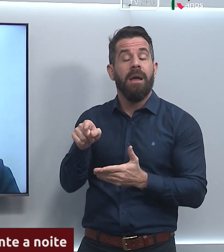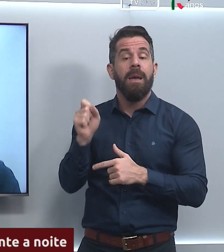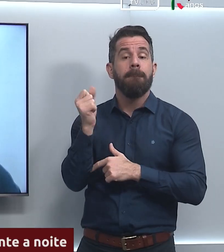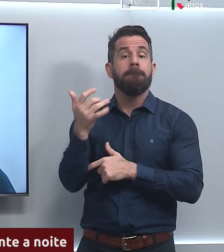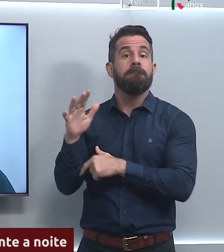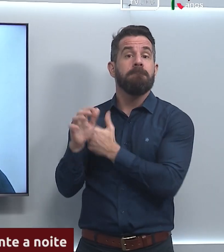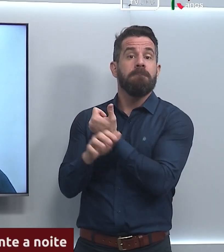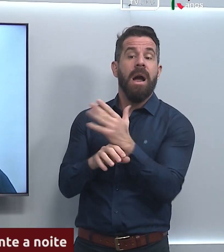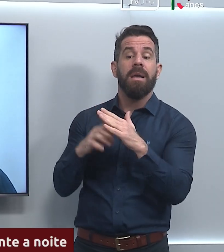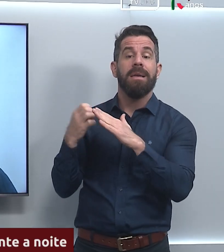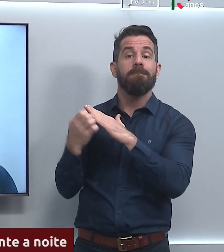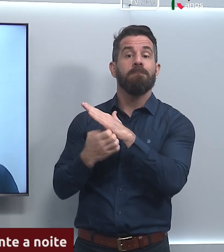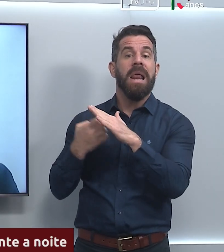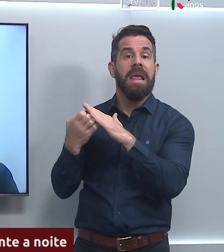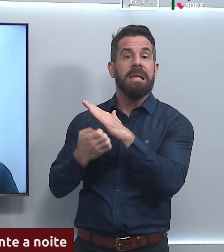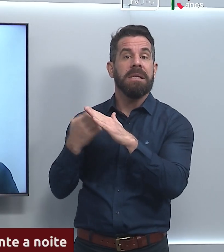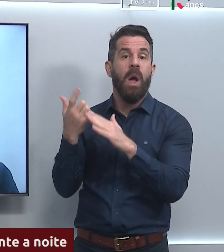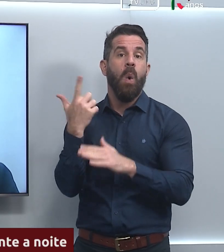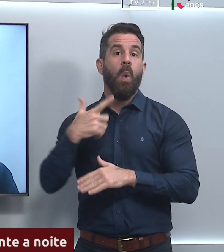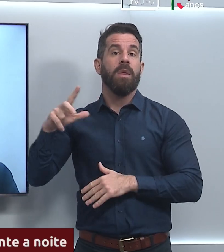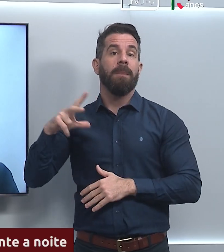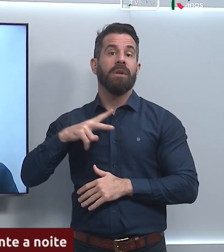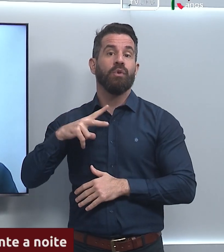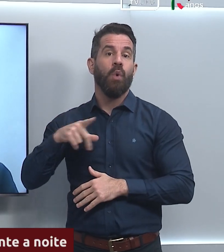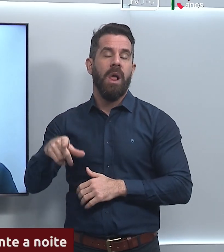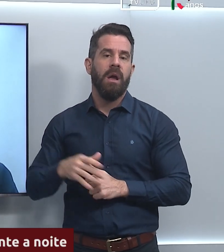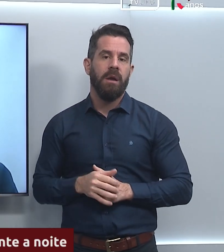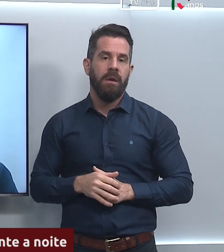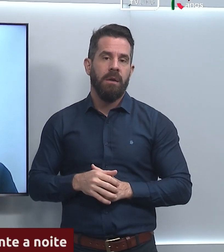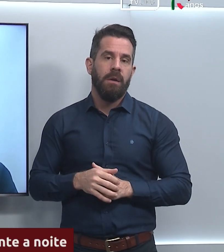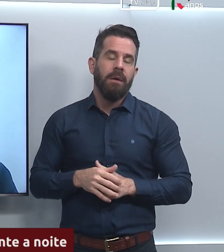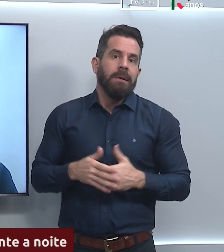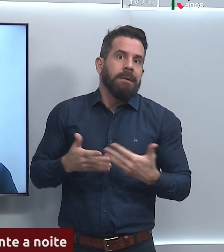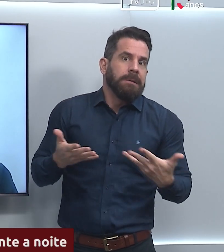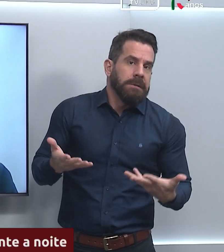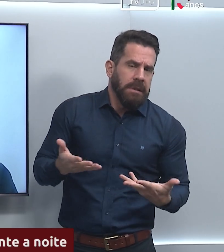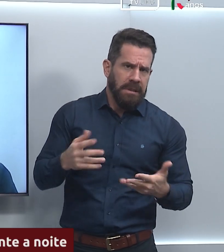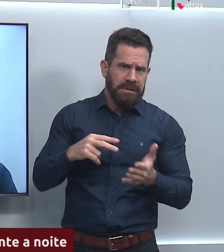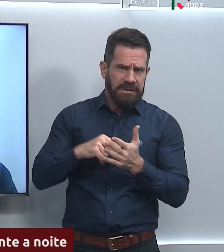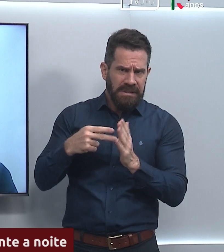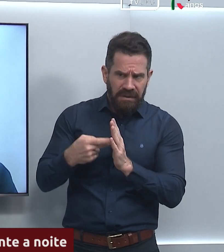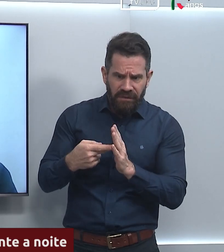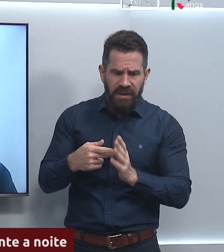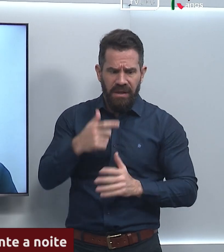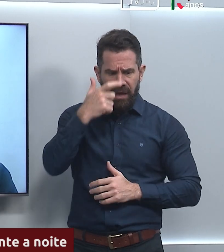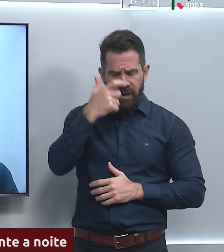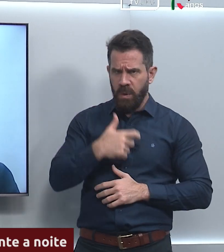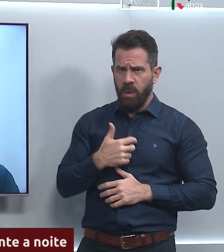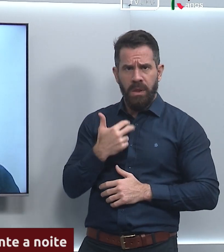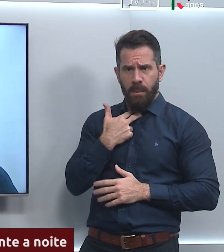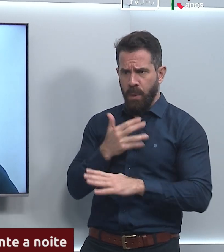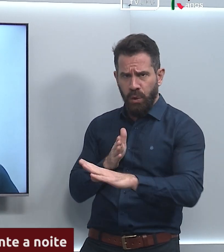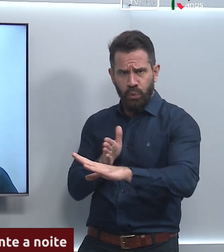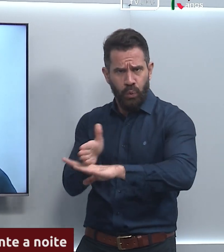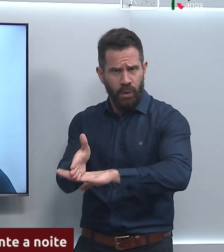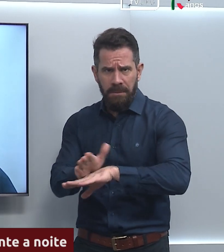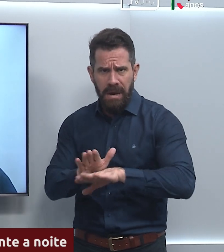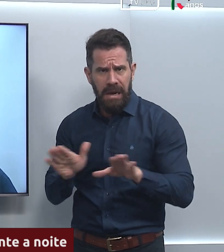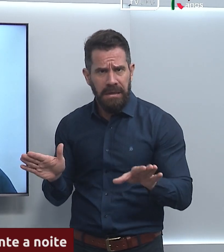empresa. O que vai acontecer? Nós vamos começar agora a restringir o acesso aos parques,